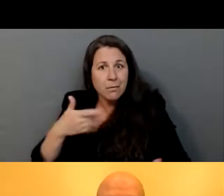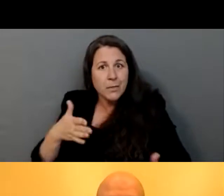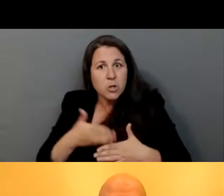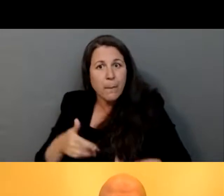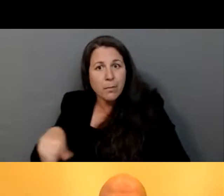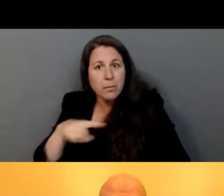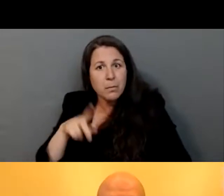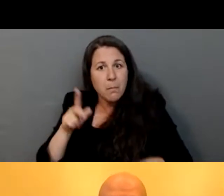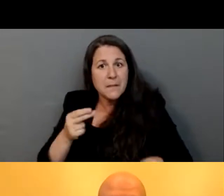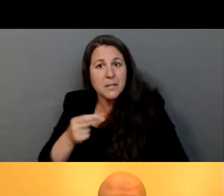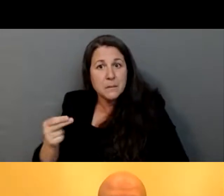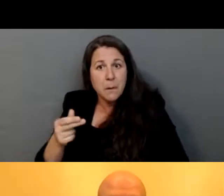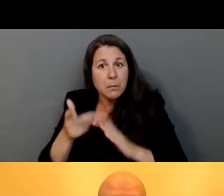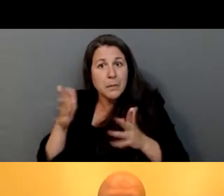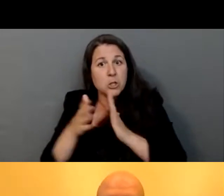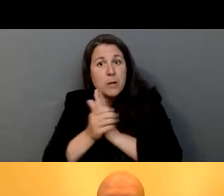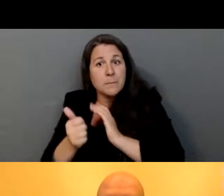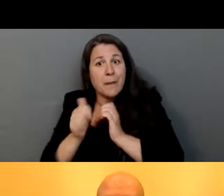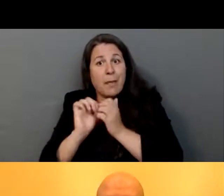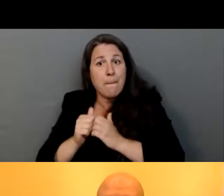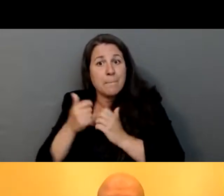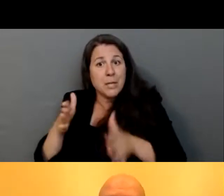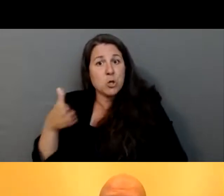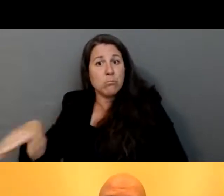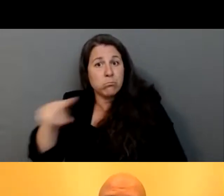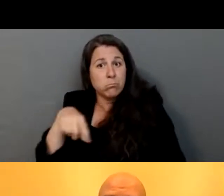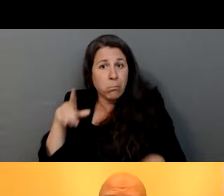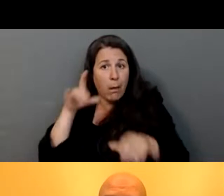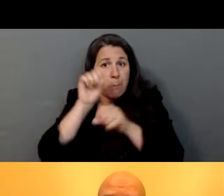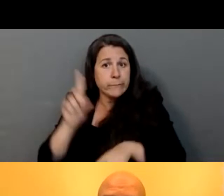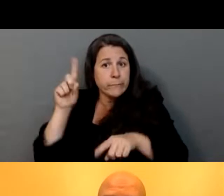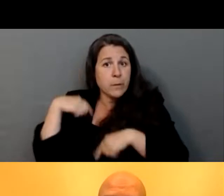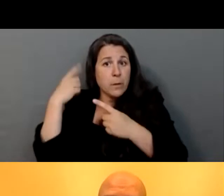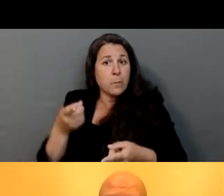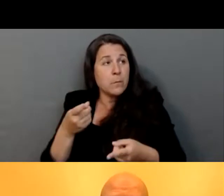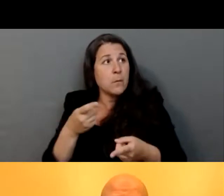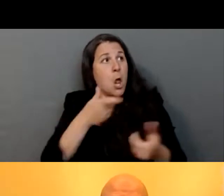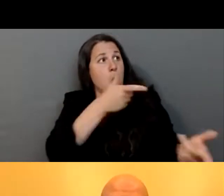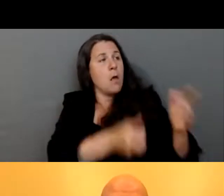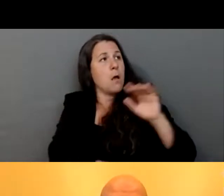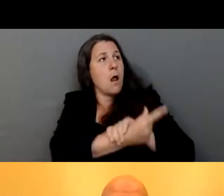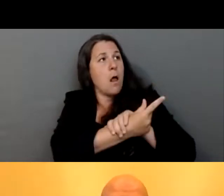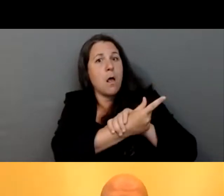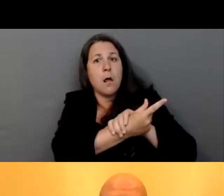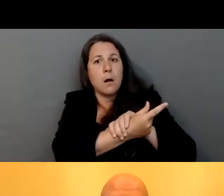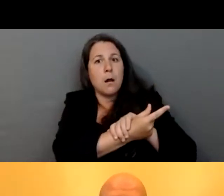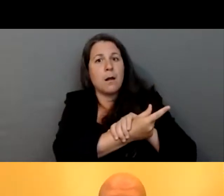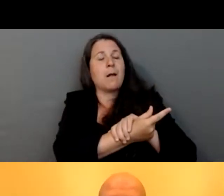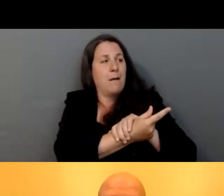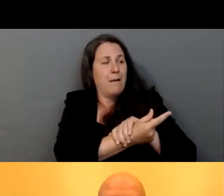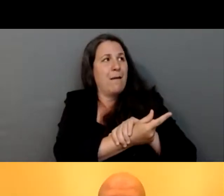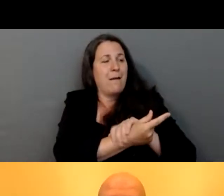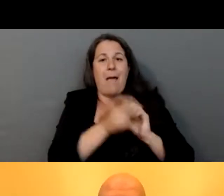handicapées sont souvent des expertes en adaptation, puis c'est ça qu'on a besoin face au changement climatique. Elles ont beaucoup